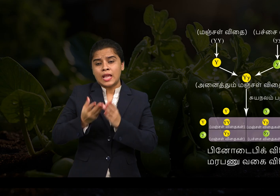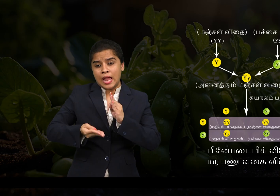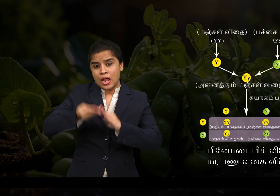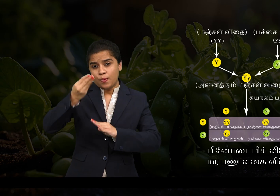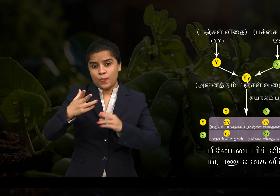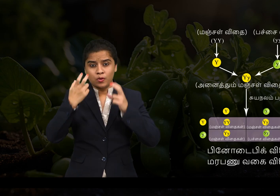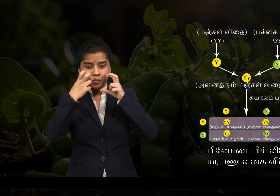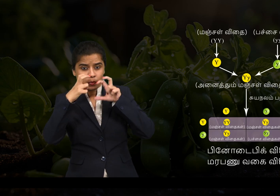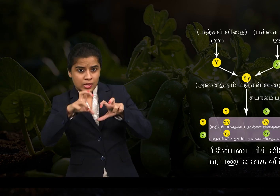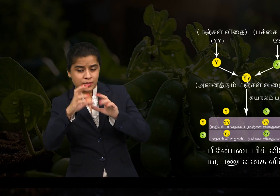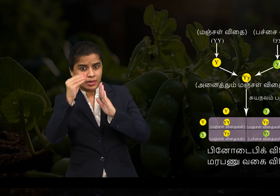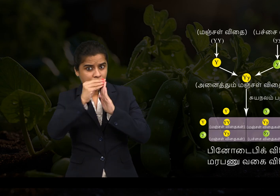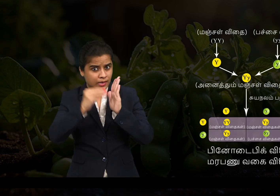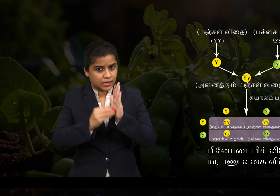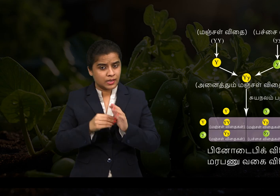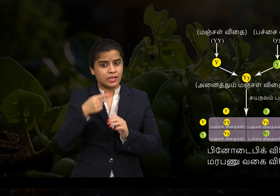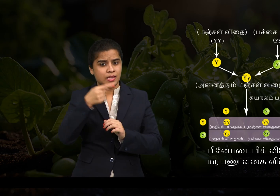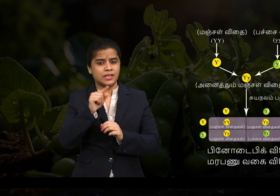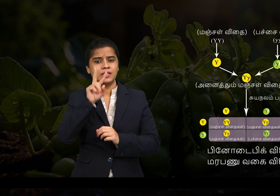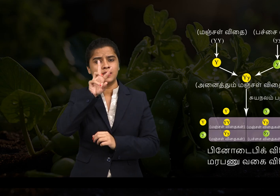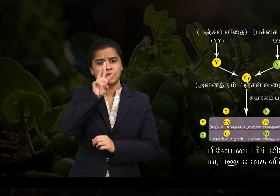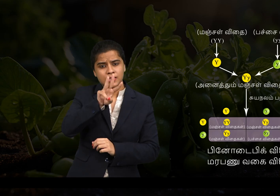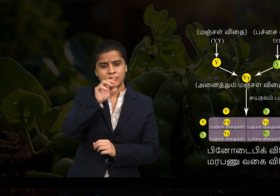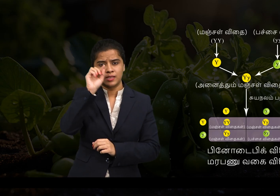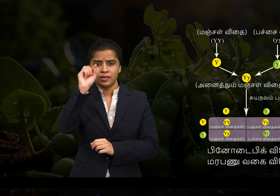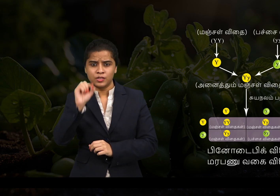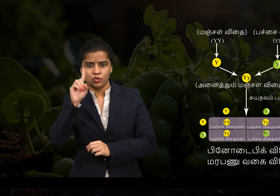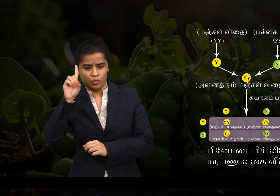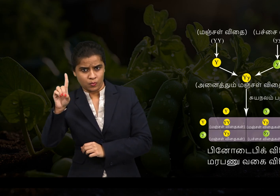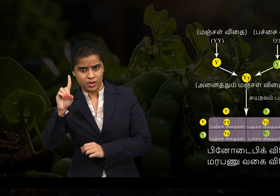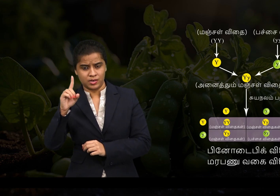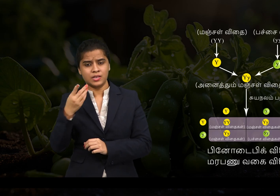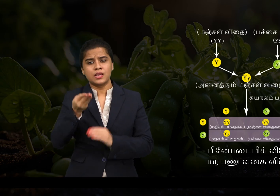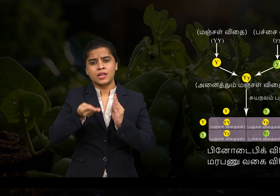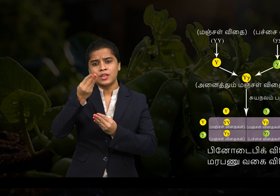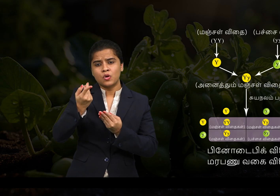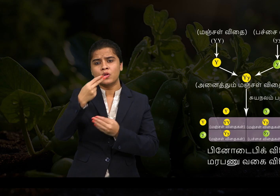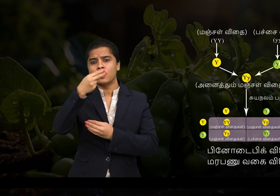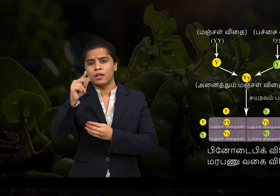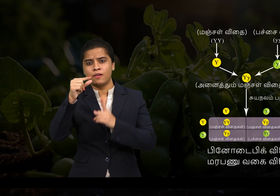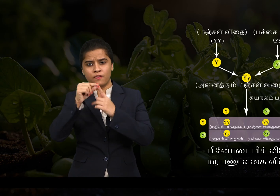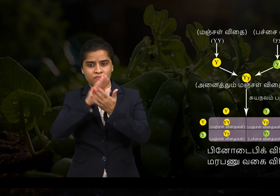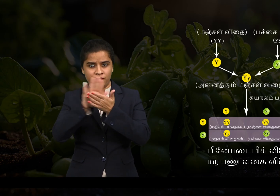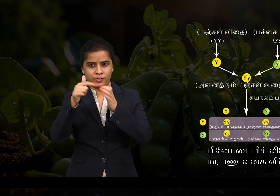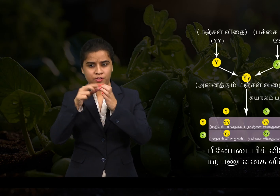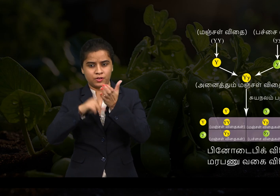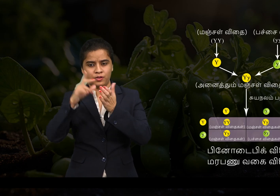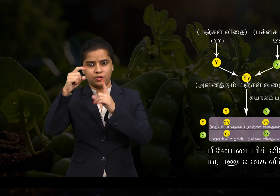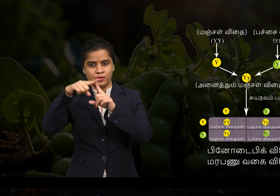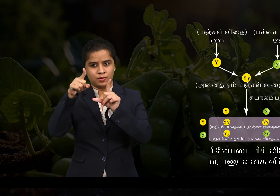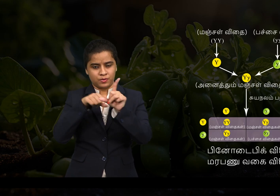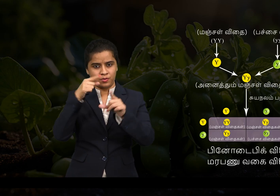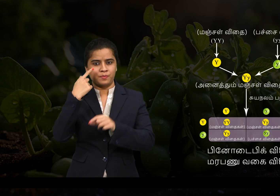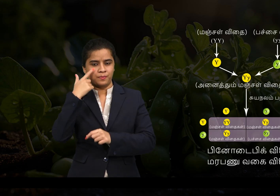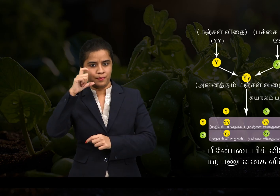அழைக்கப்படுகிறது. மேலும் இந்த 3:1 என்ற விகிதம் தோற்றவமைப்பின் விகிதம் என்று